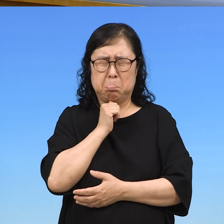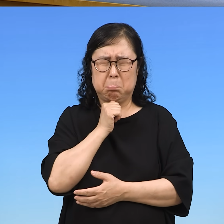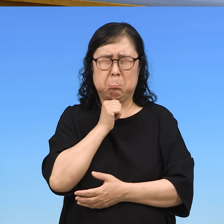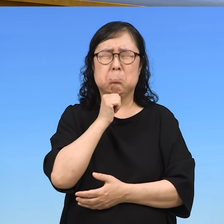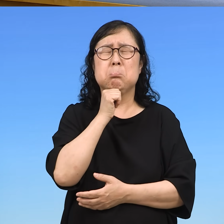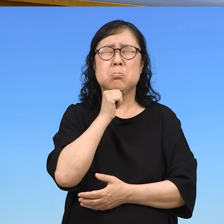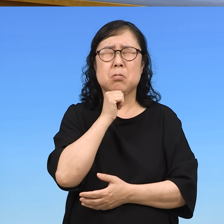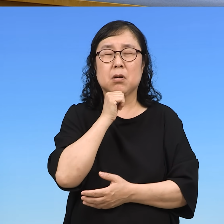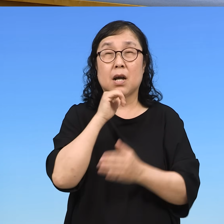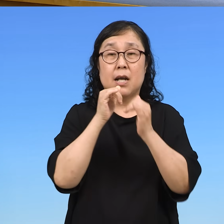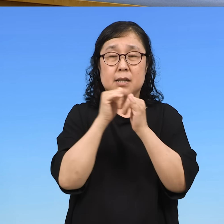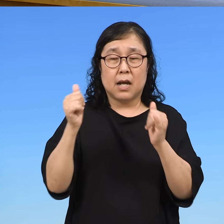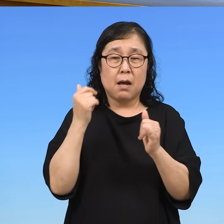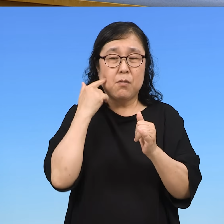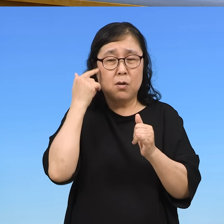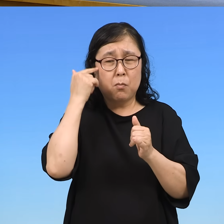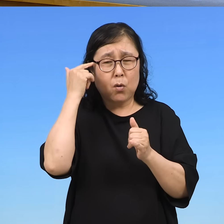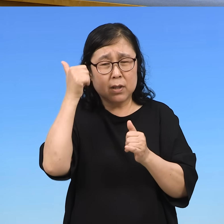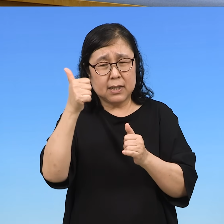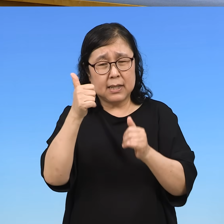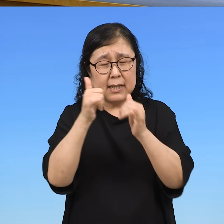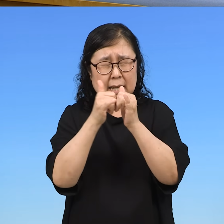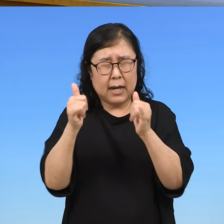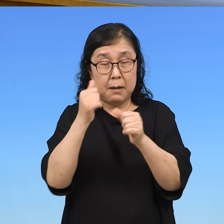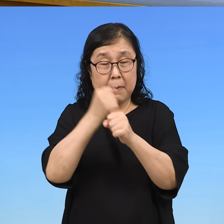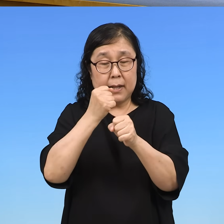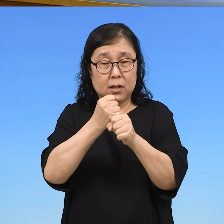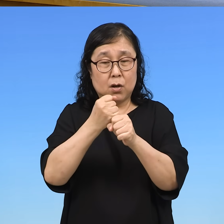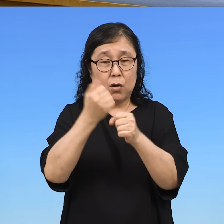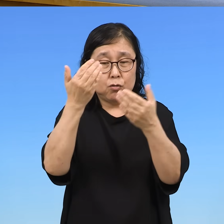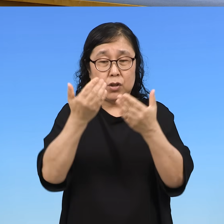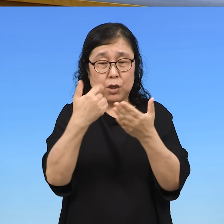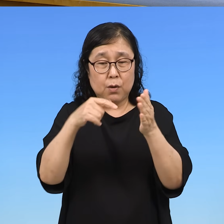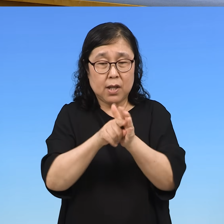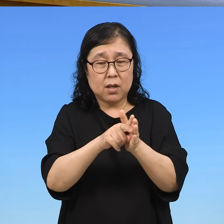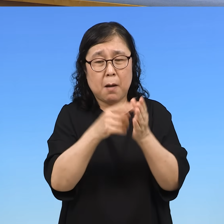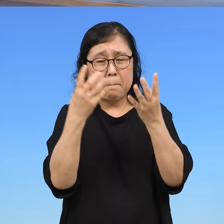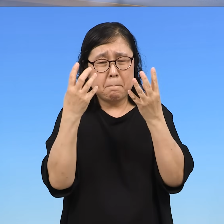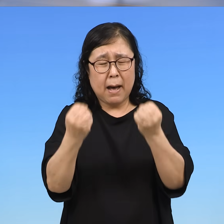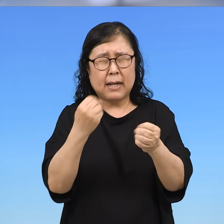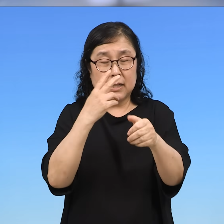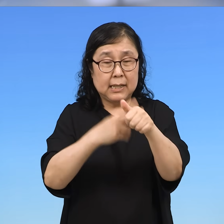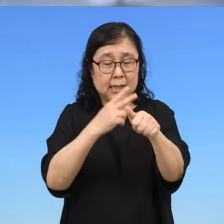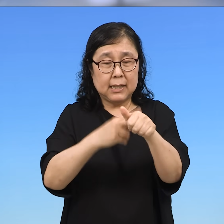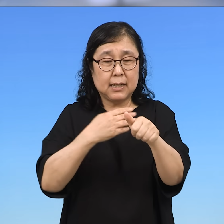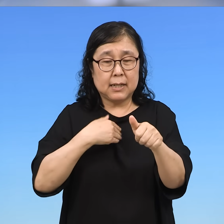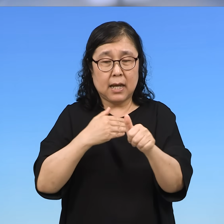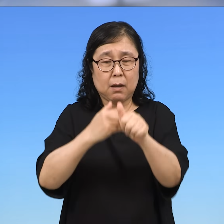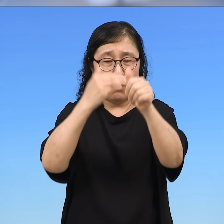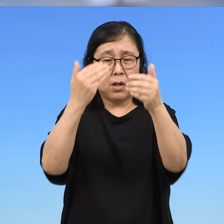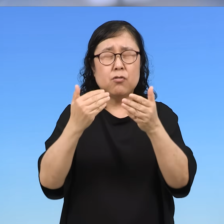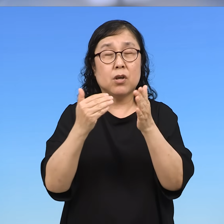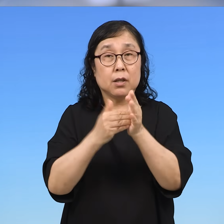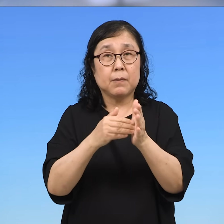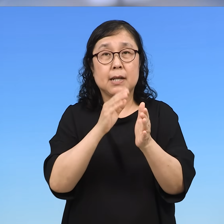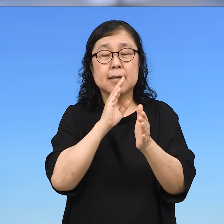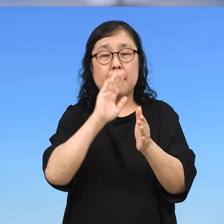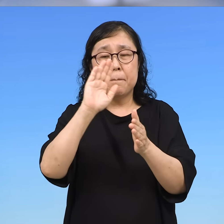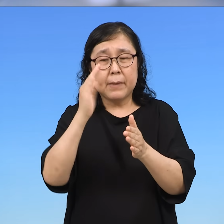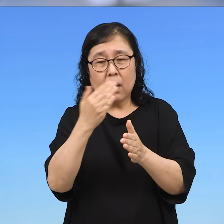목사 만드시려고 하나님이 얼마나 많은 스승을 제게 보내주셨습니까? 하나님이 얼마나